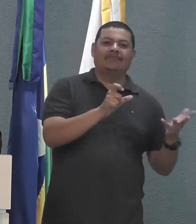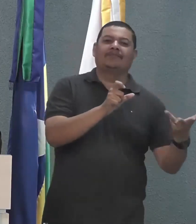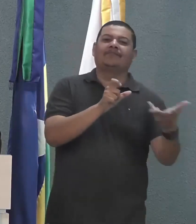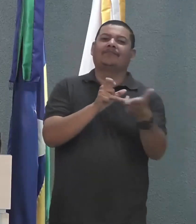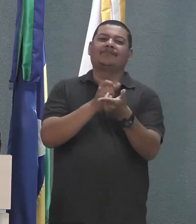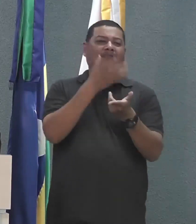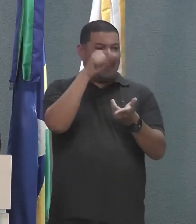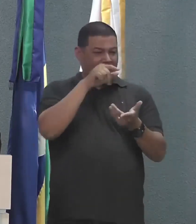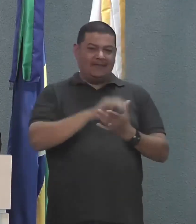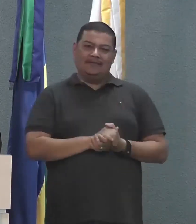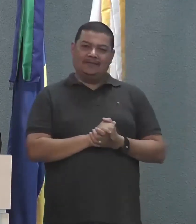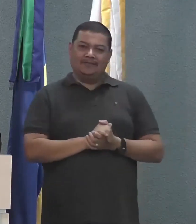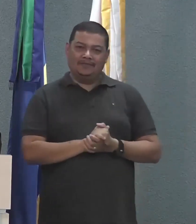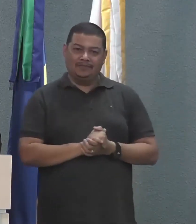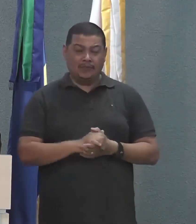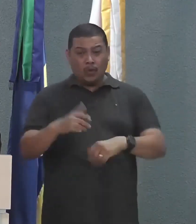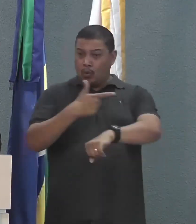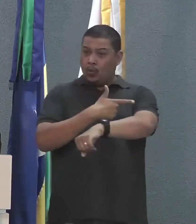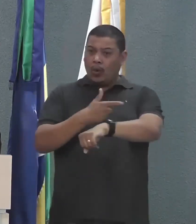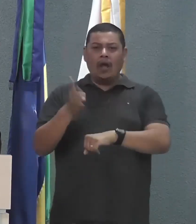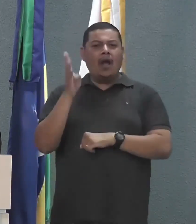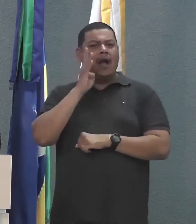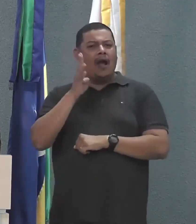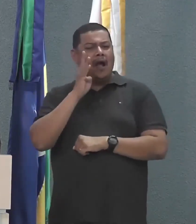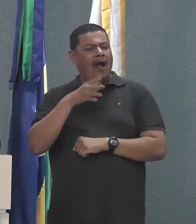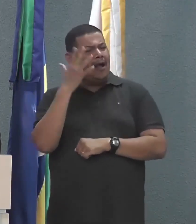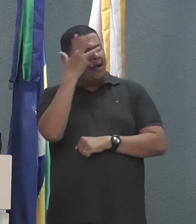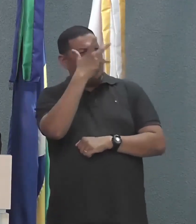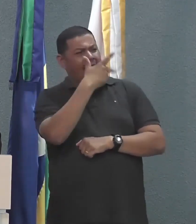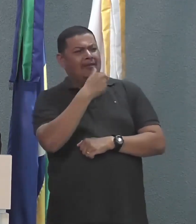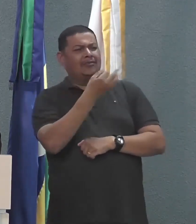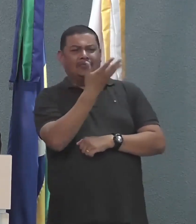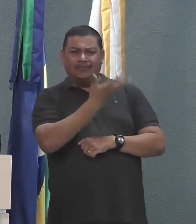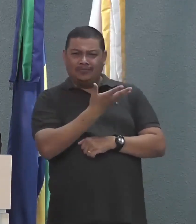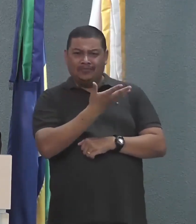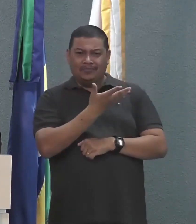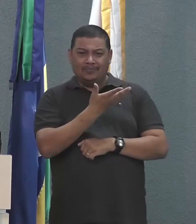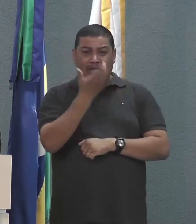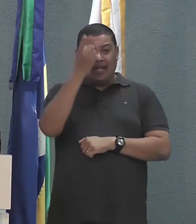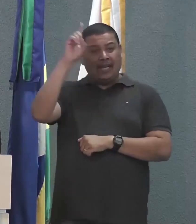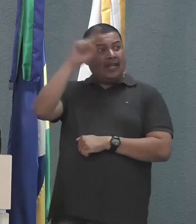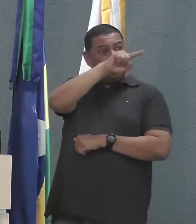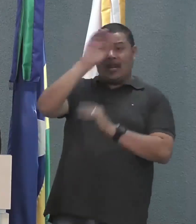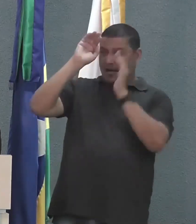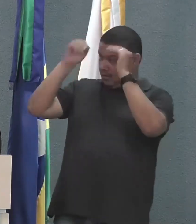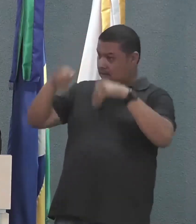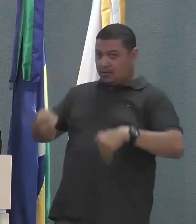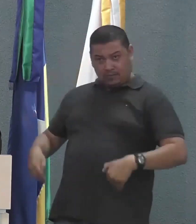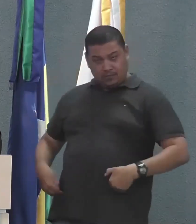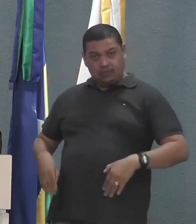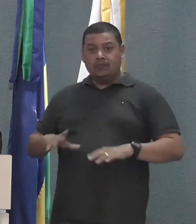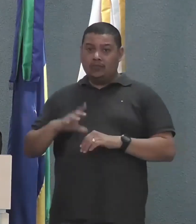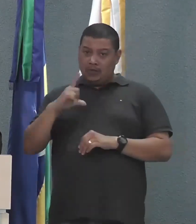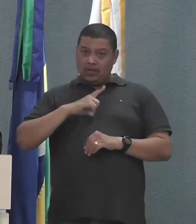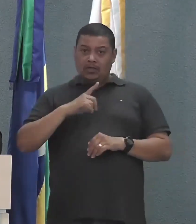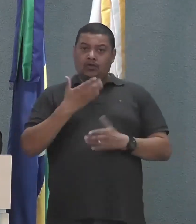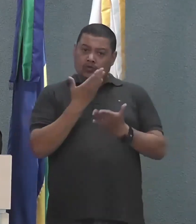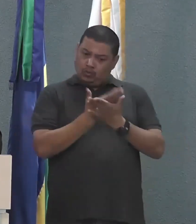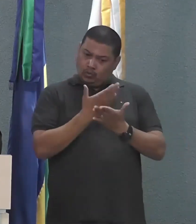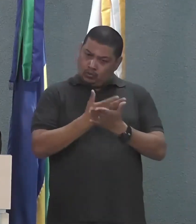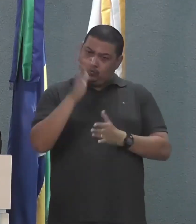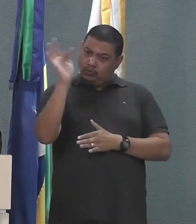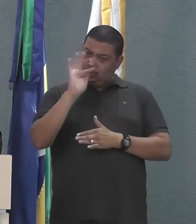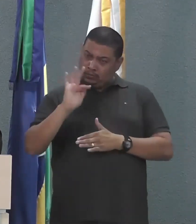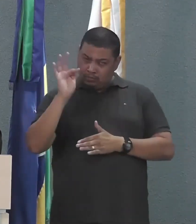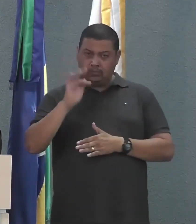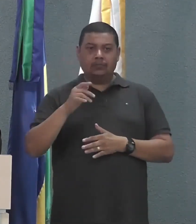menina agradável, uma menina encantadora, uma menina temente a Deus, talentosa na faculdade,